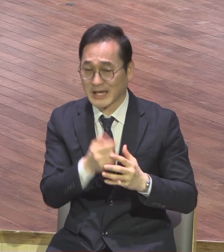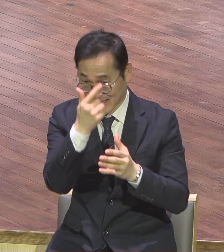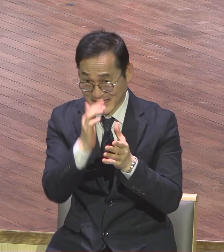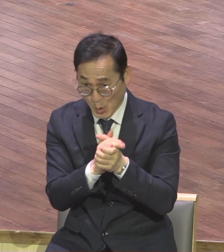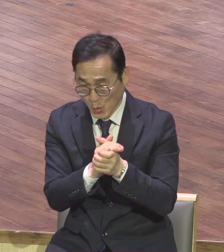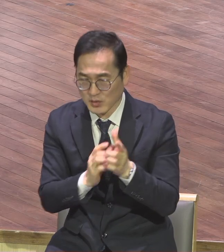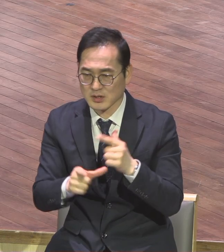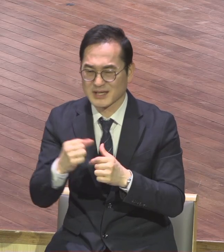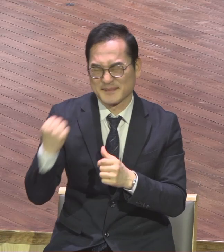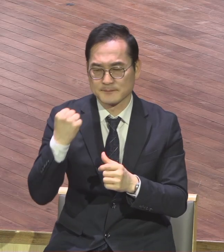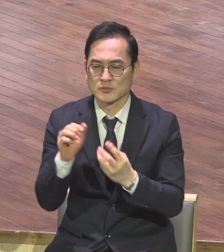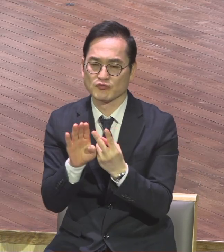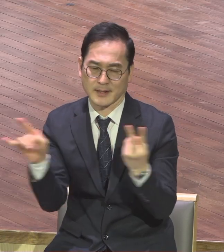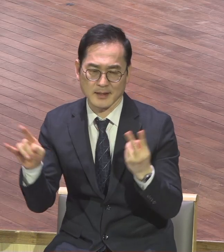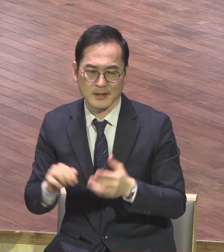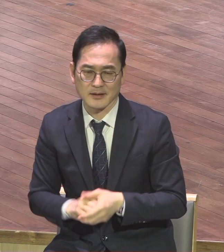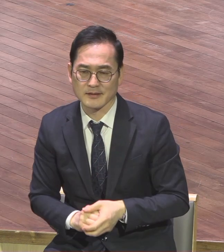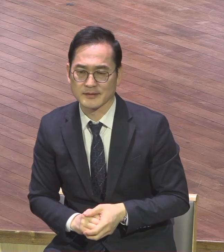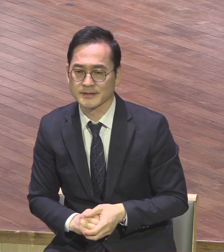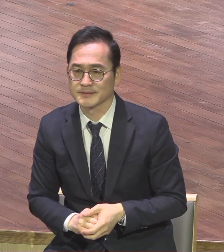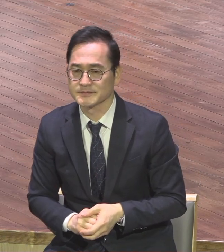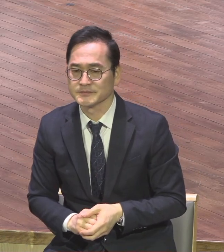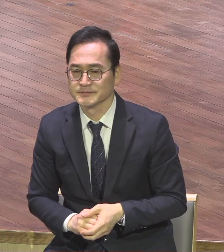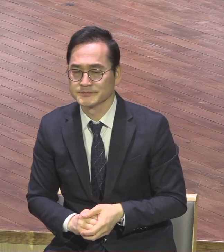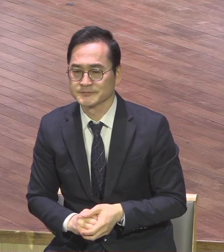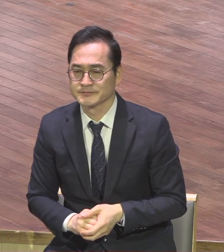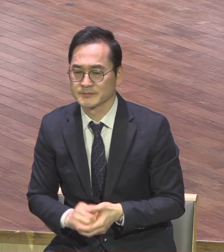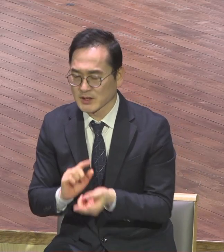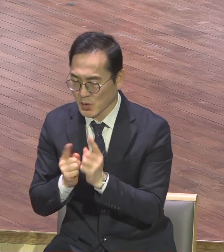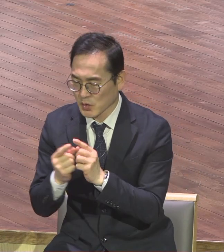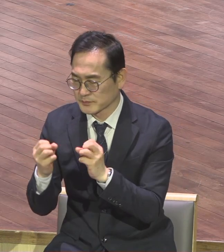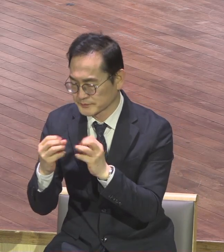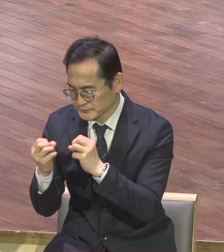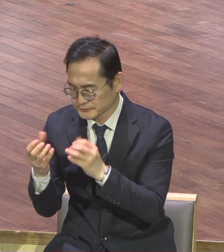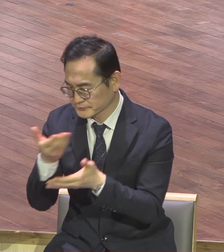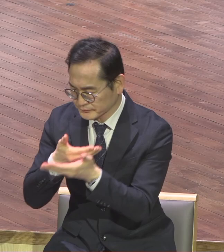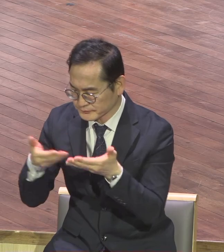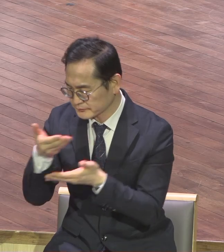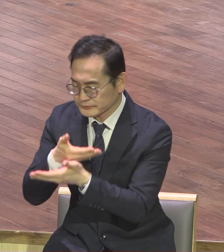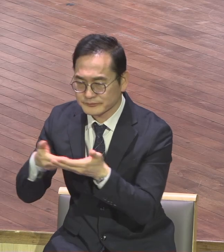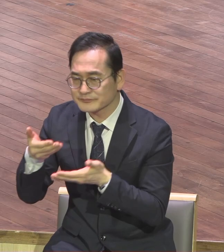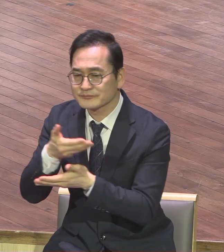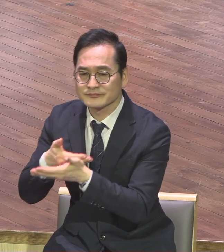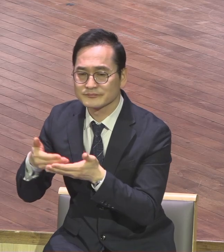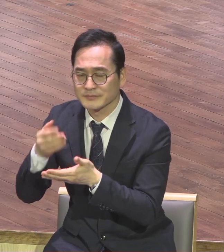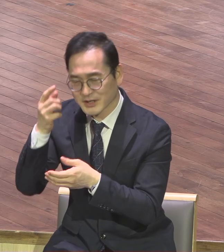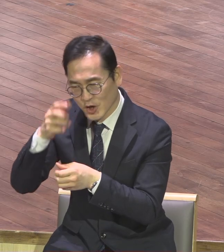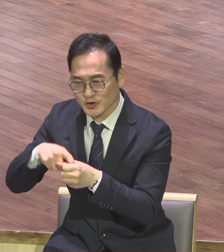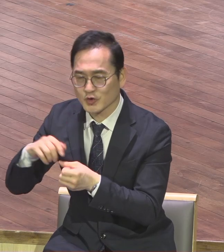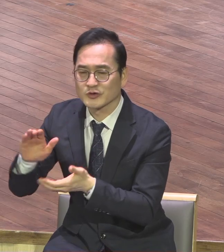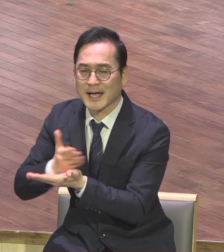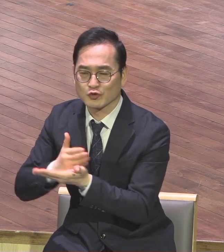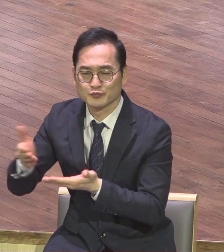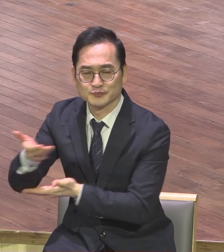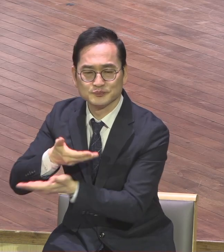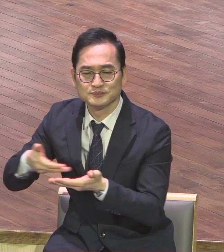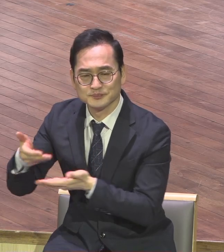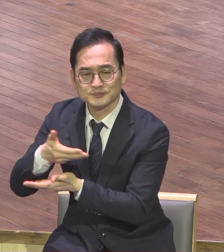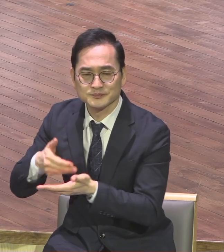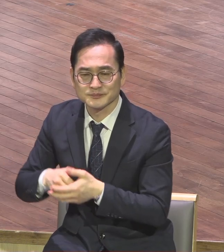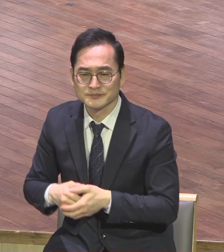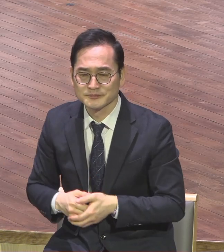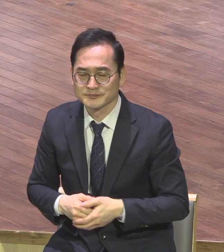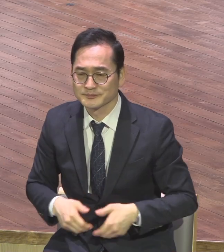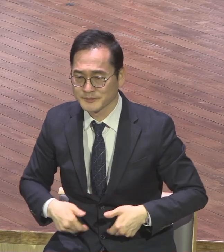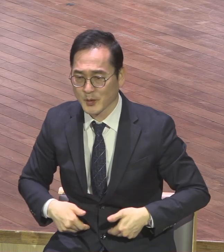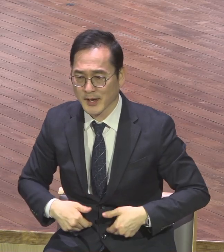더 크게 역사에 난단 말이에요. 포럼하면서 영적 타겟팅을 해야 됩니다. 구체적으로 만날 대상자를